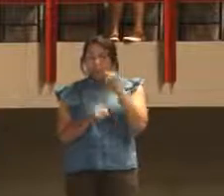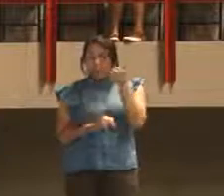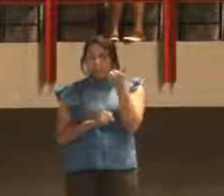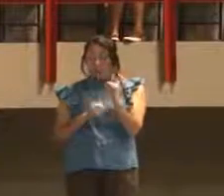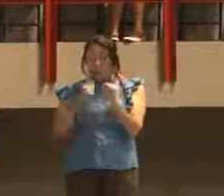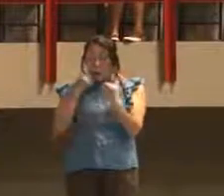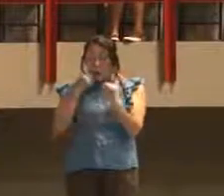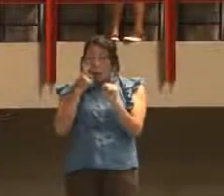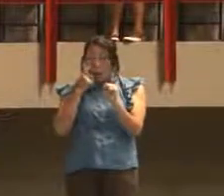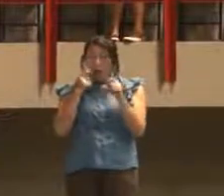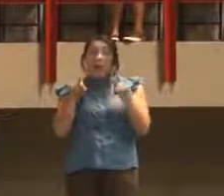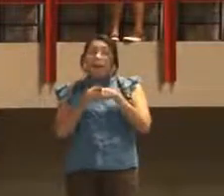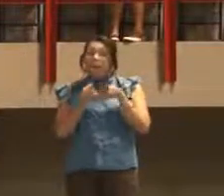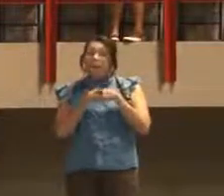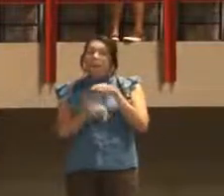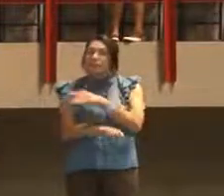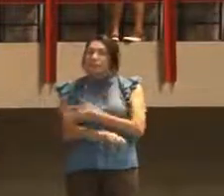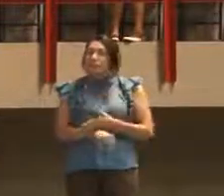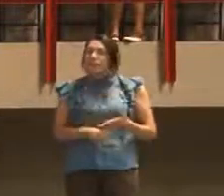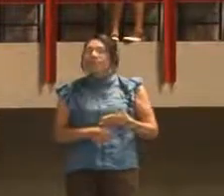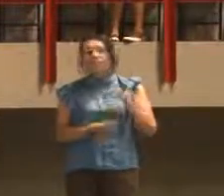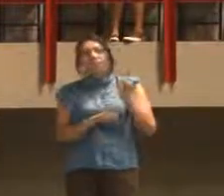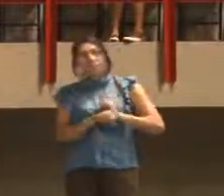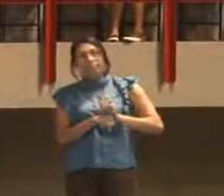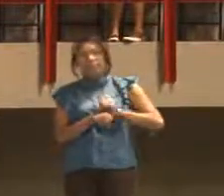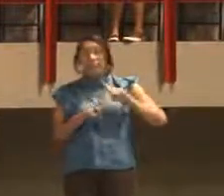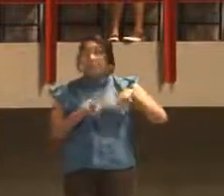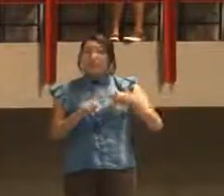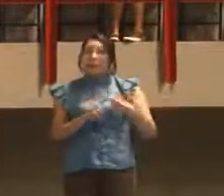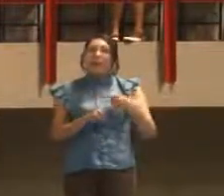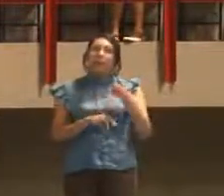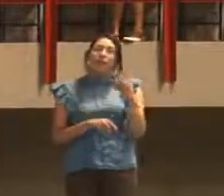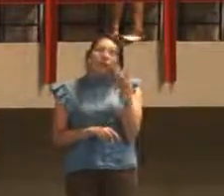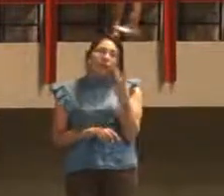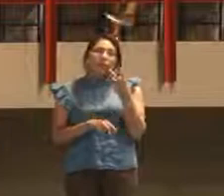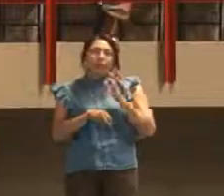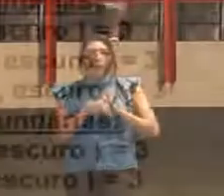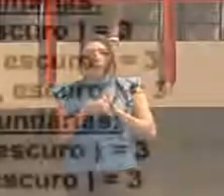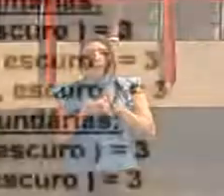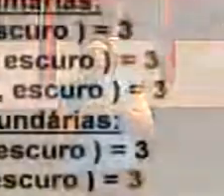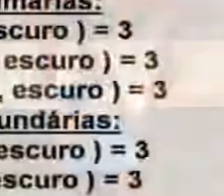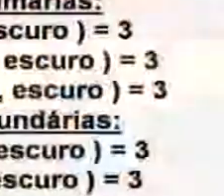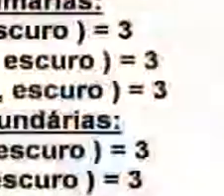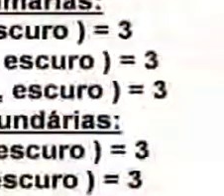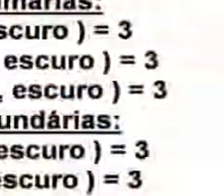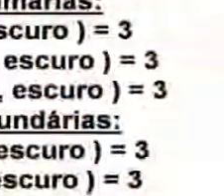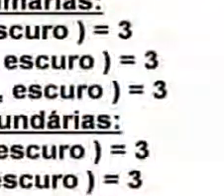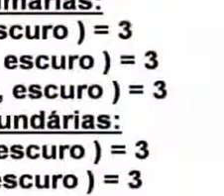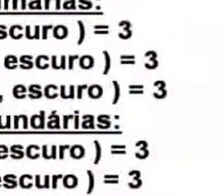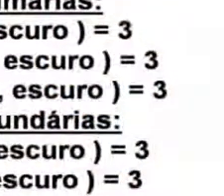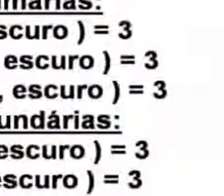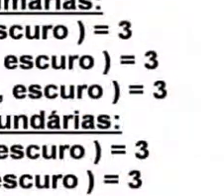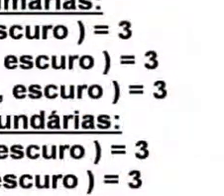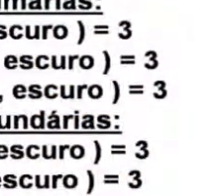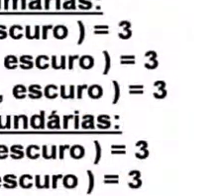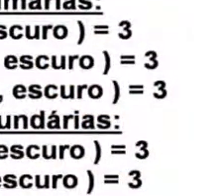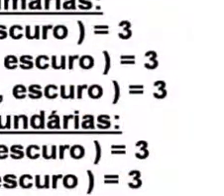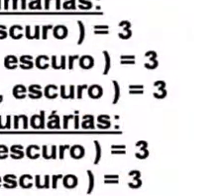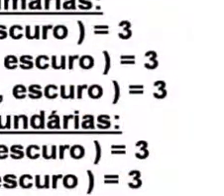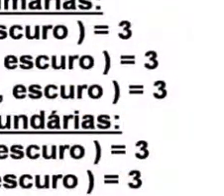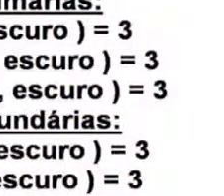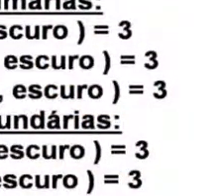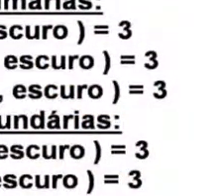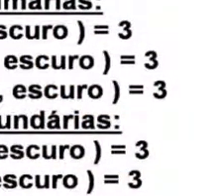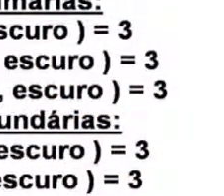Temos também o branco e o preto, mais duas cores. Aí juntando tudo vai dar quanto? Juntando tudo vai dar